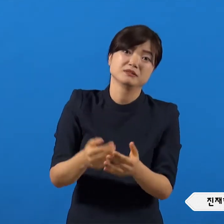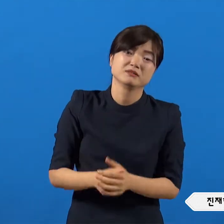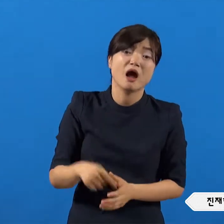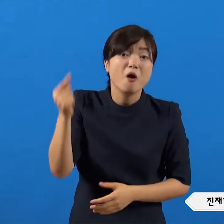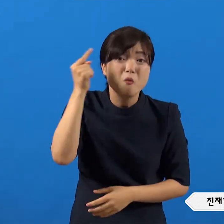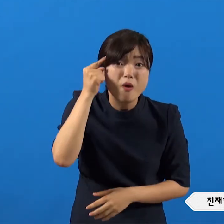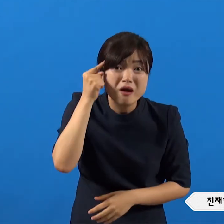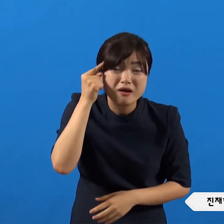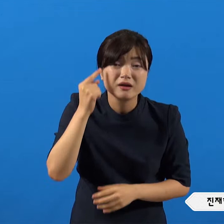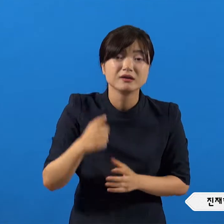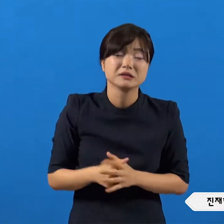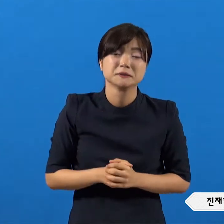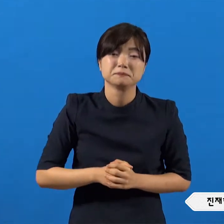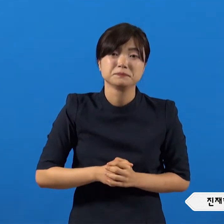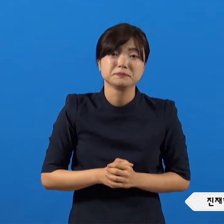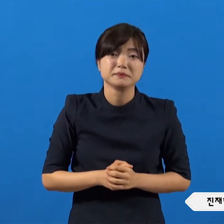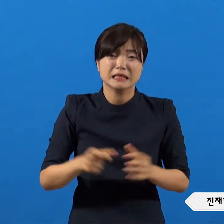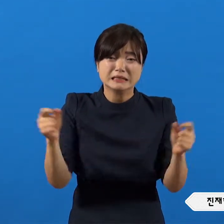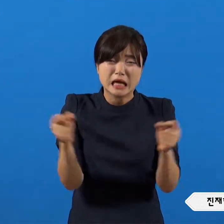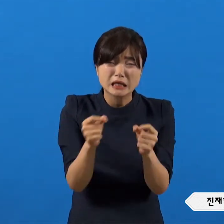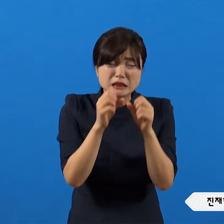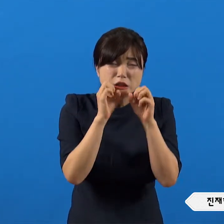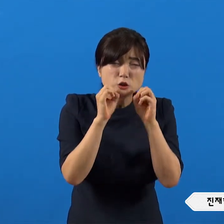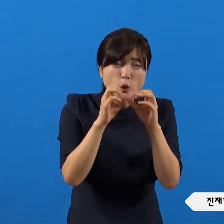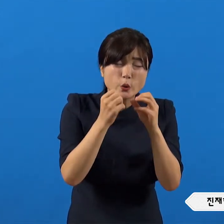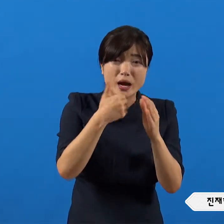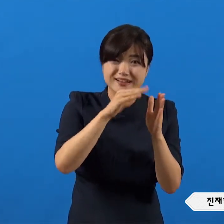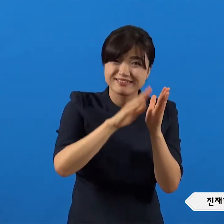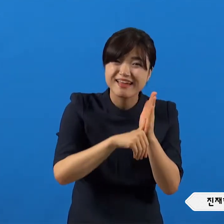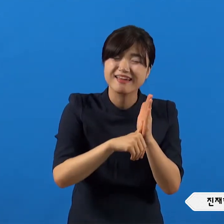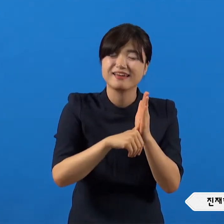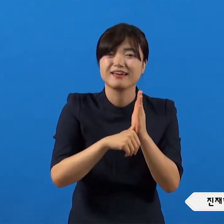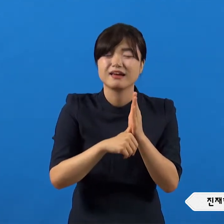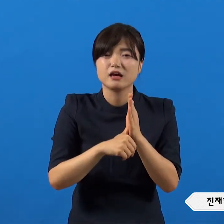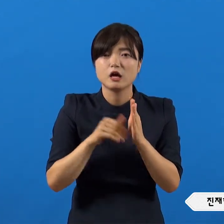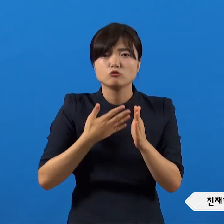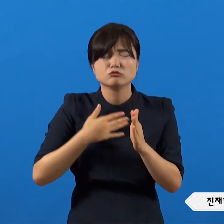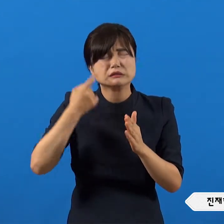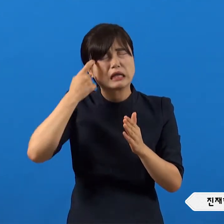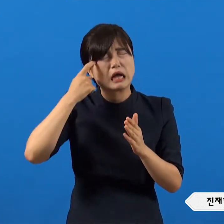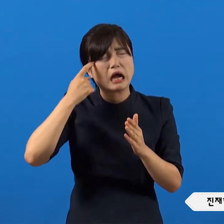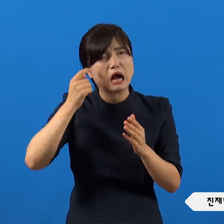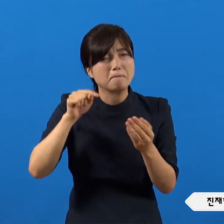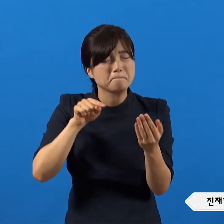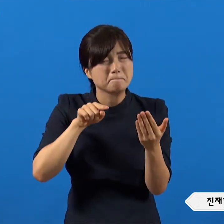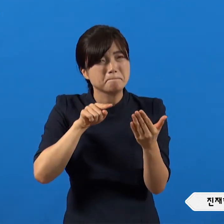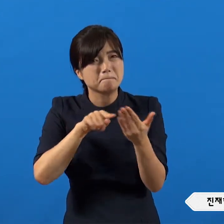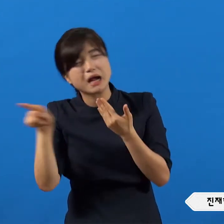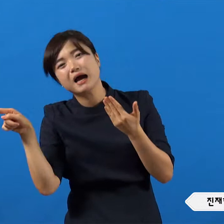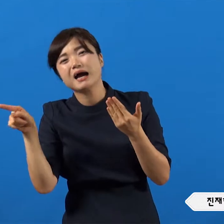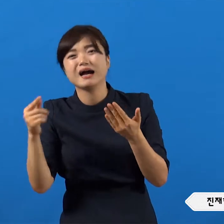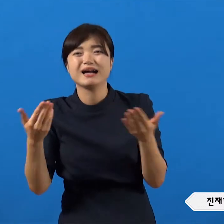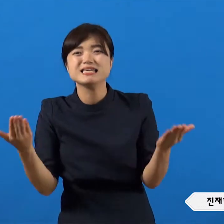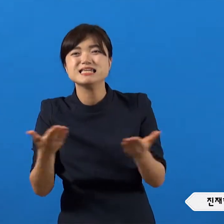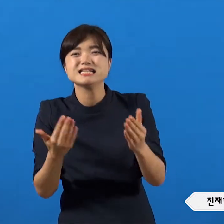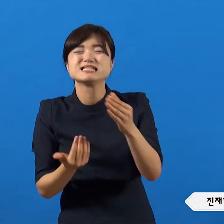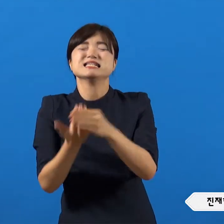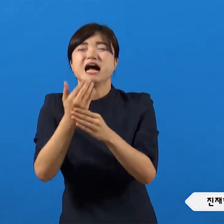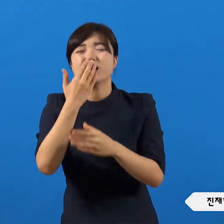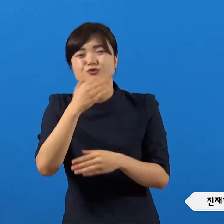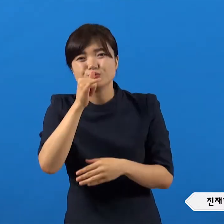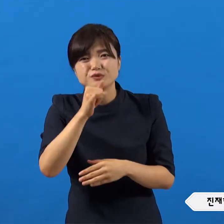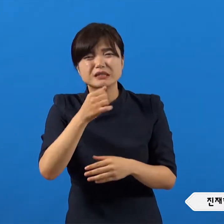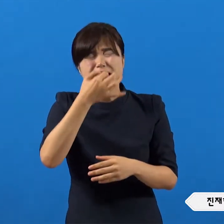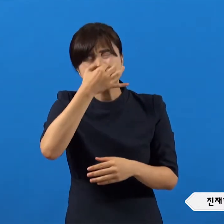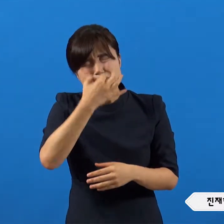왜 그런 줄 아세요? 단기 선교 가다 보면 우리 생각대로 안 되는 일들이 생길 때도 있습니다. 때로는